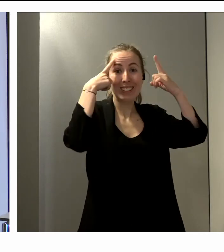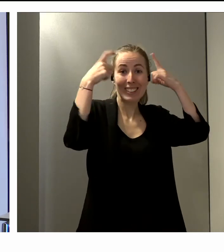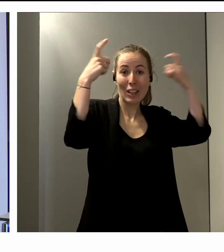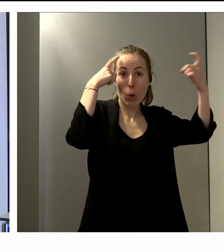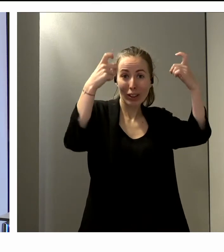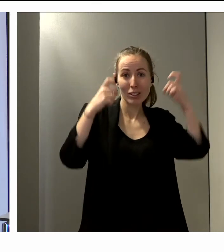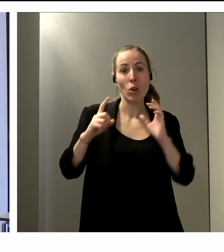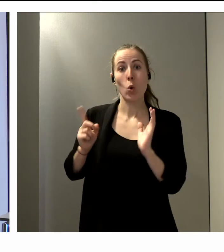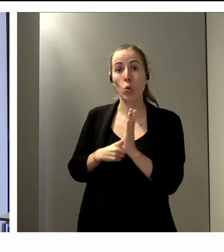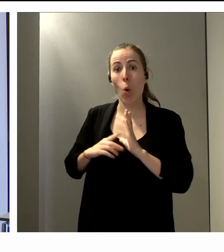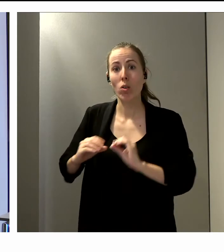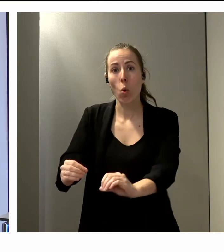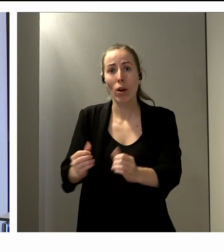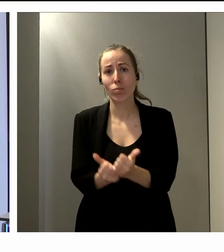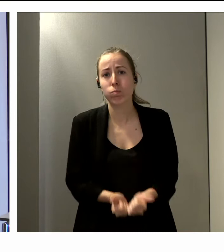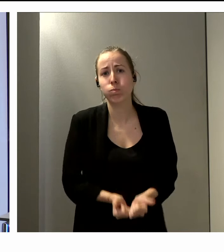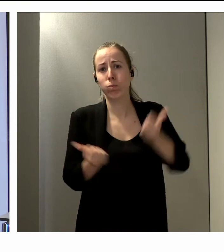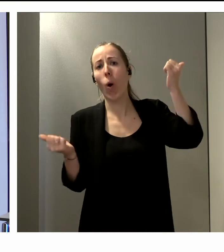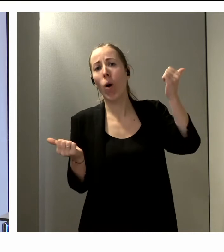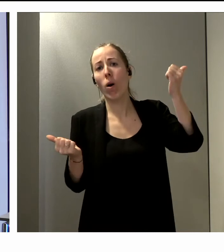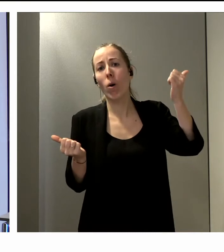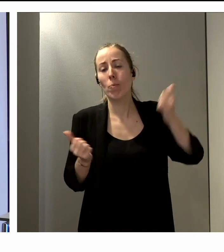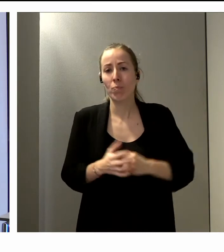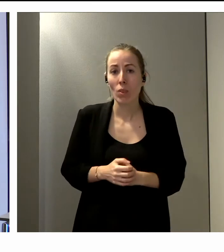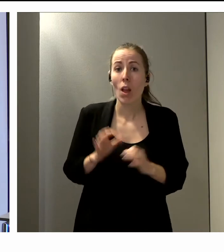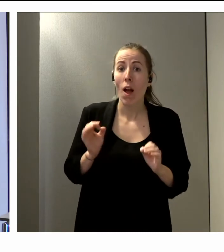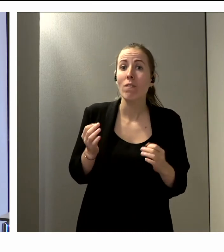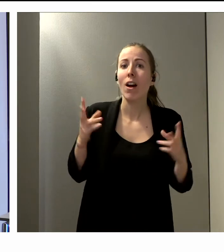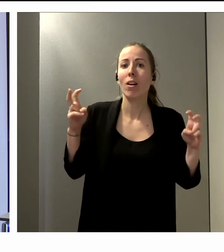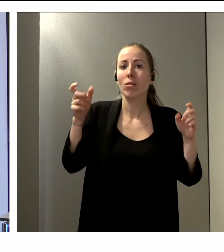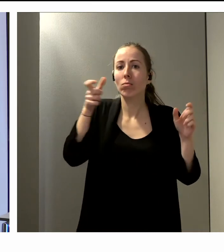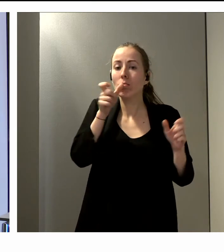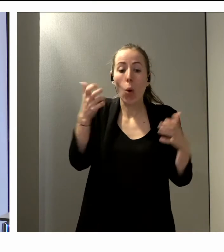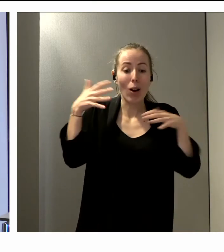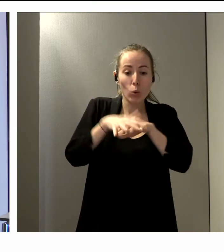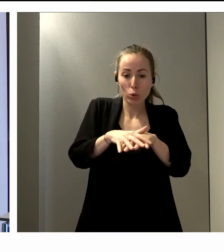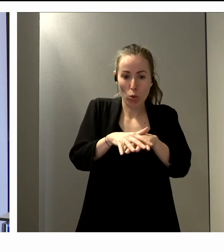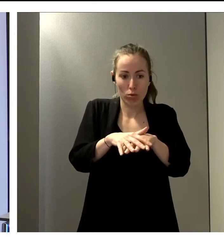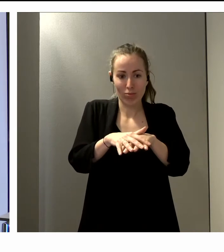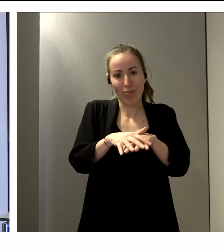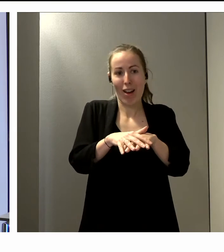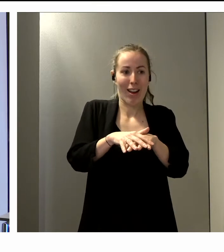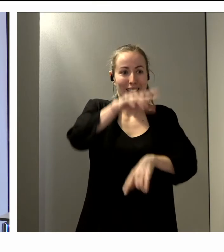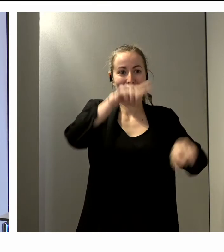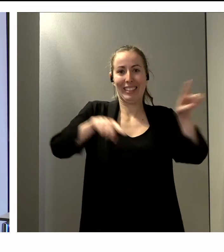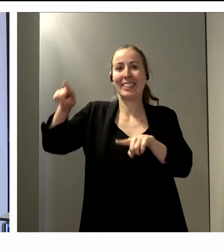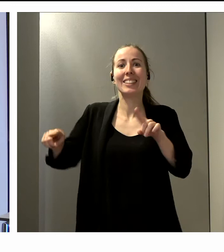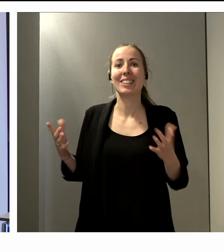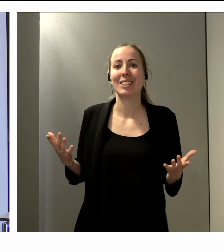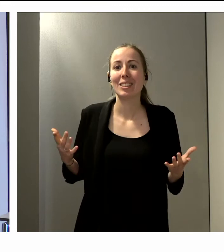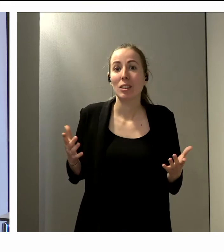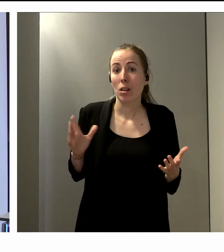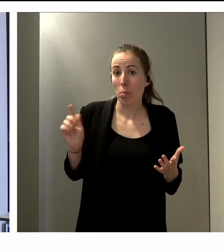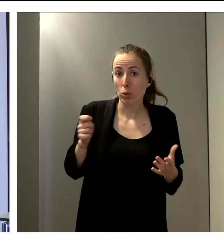elle est toujours extrêmement relative par rapport à la question de l'inclusion. Les universités se sont organisées, ont des